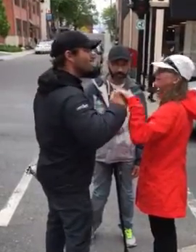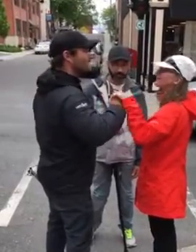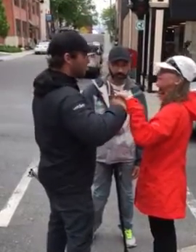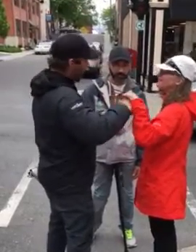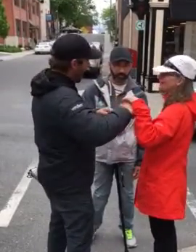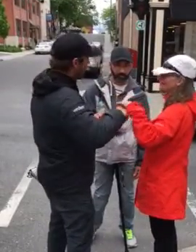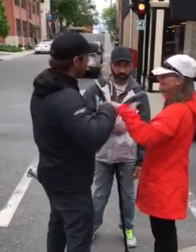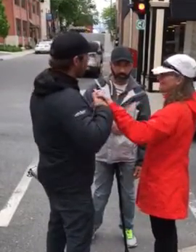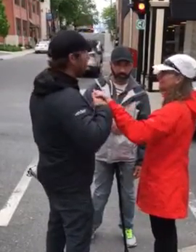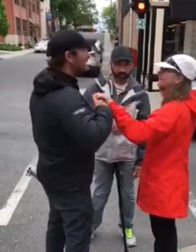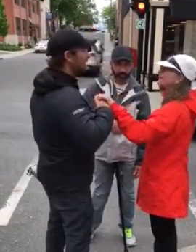En avant.